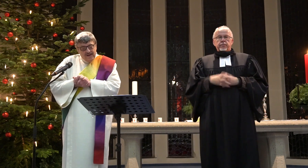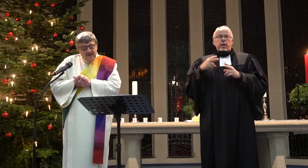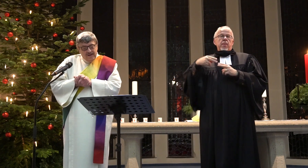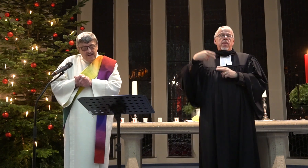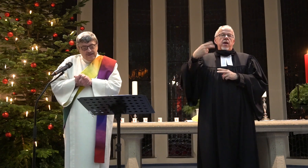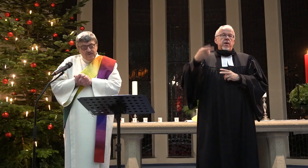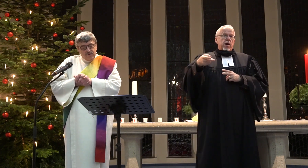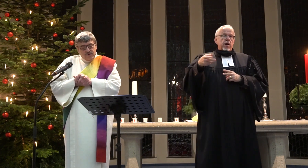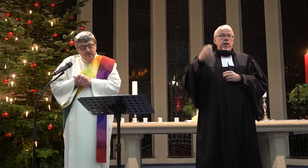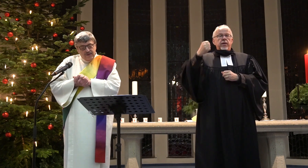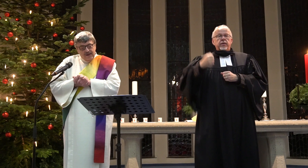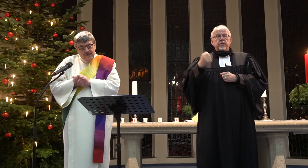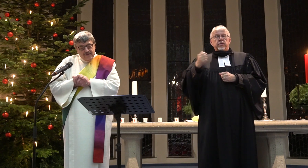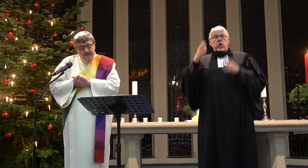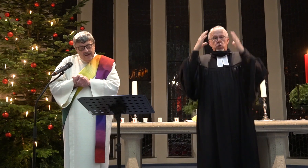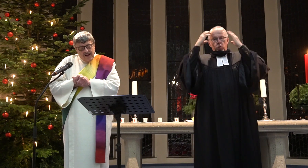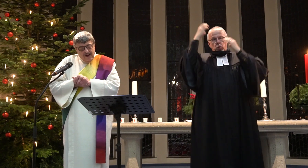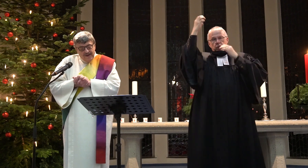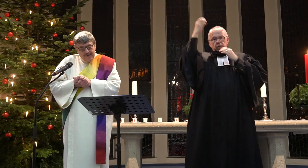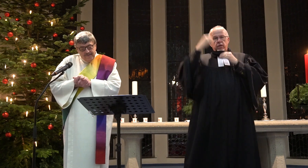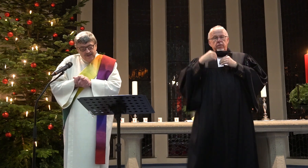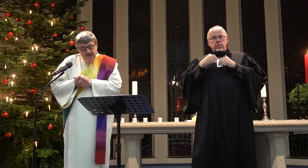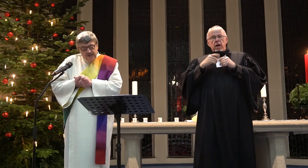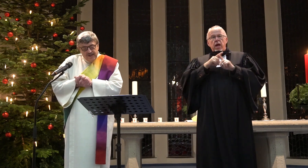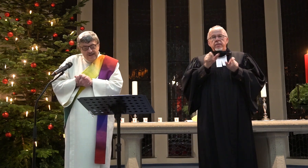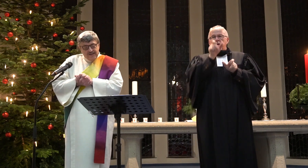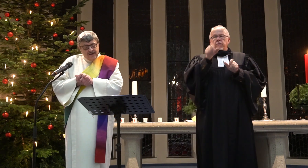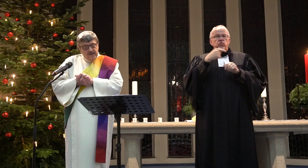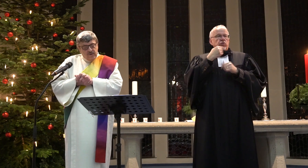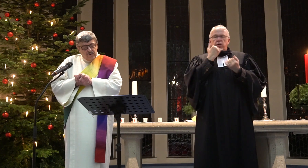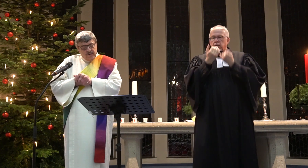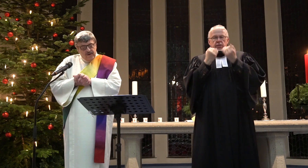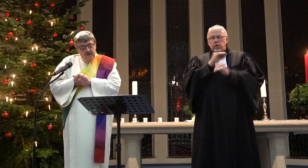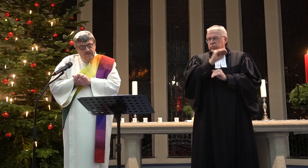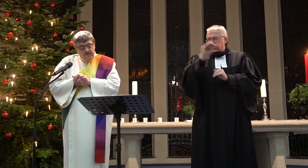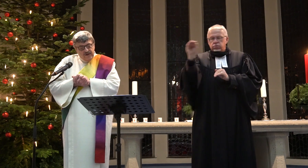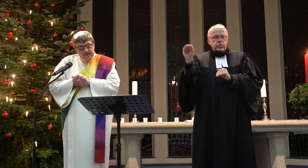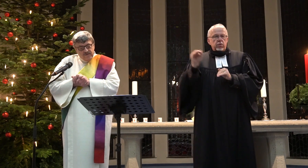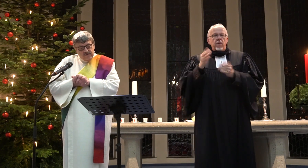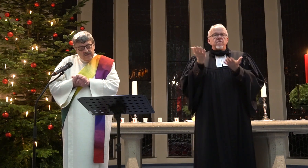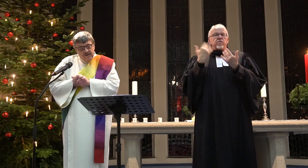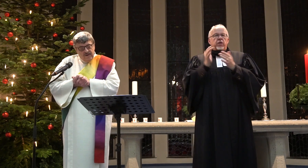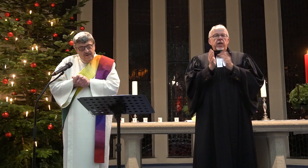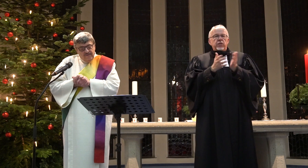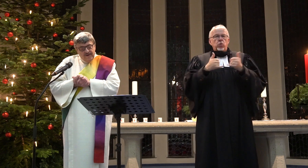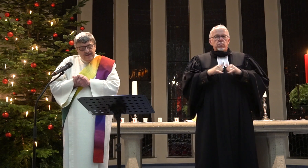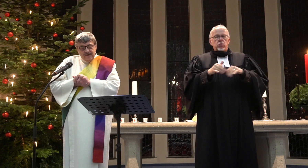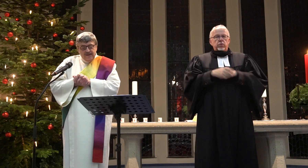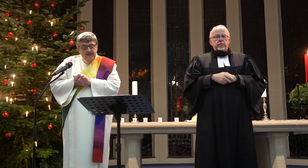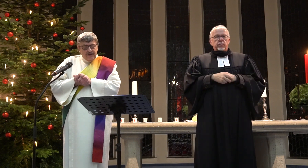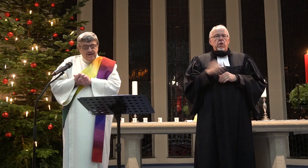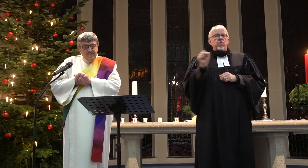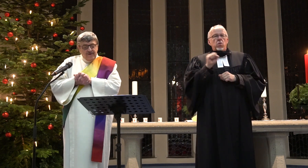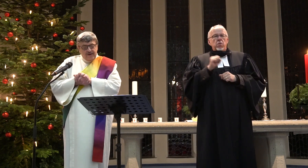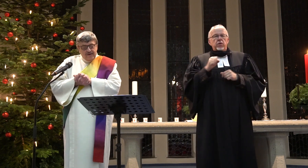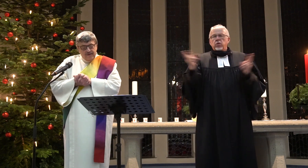Danach, Hirten und Könige hätten andere Menschen nicht erzählen können von Jesus, weil sie sich